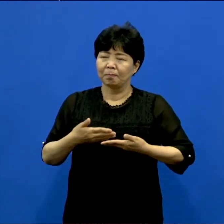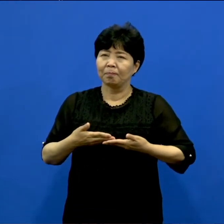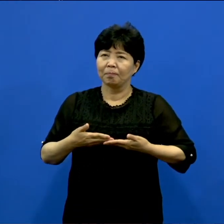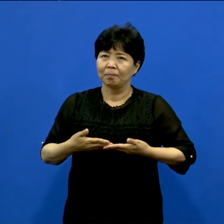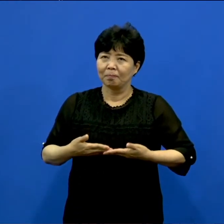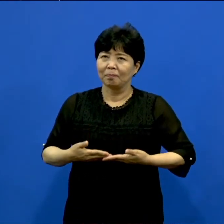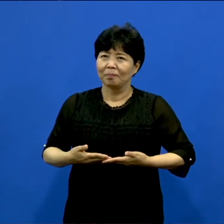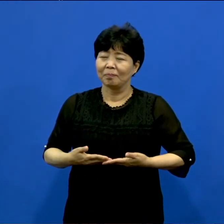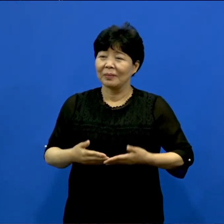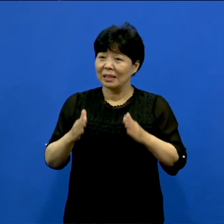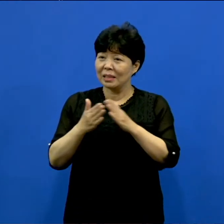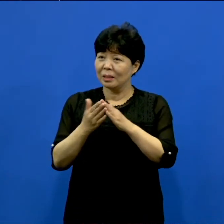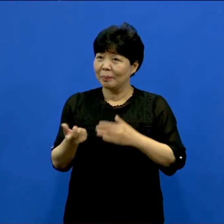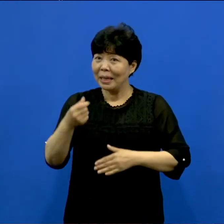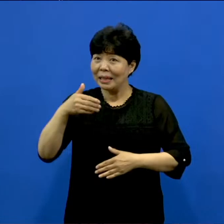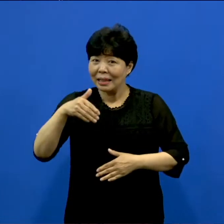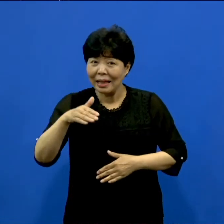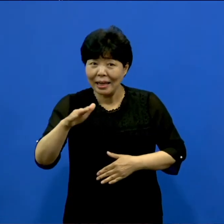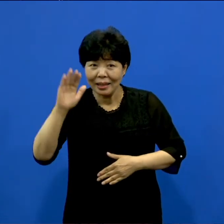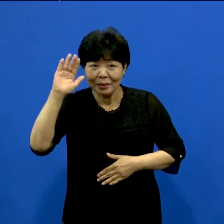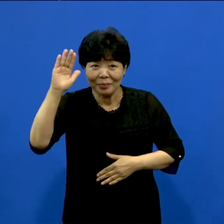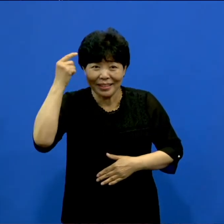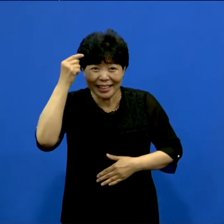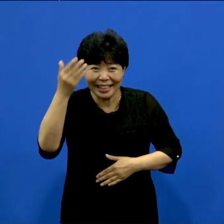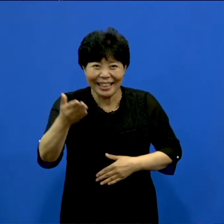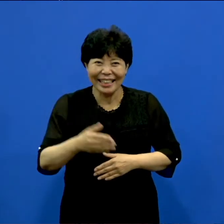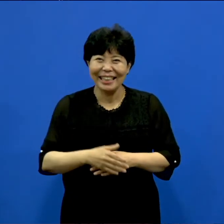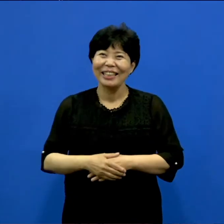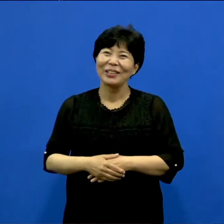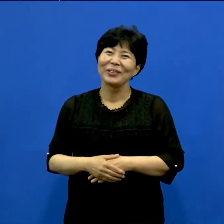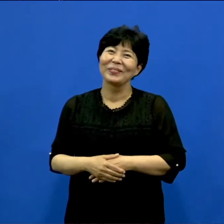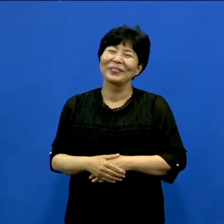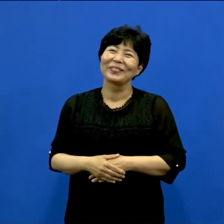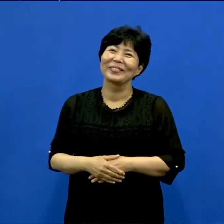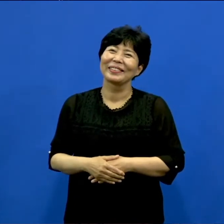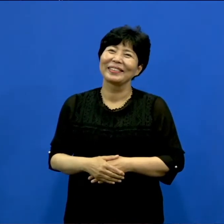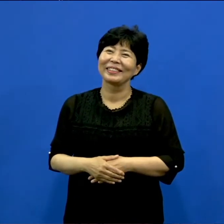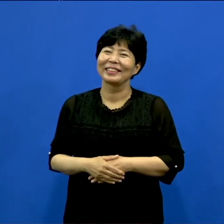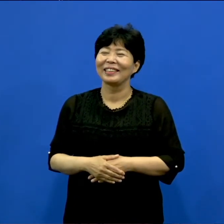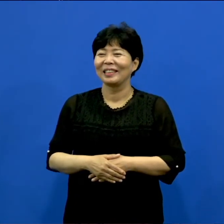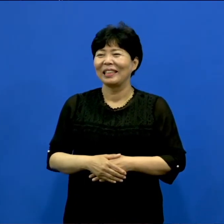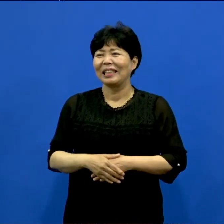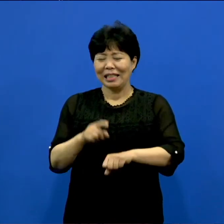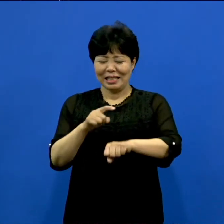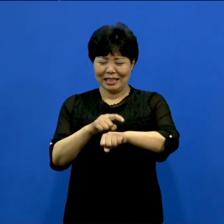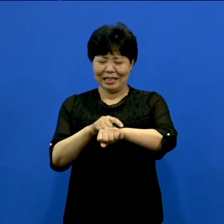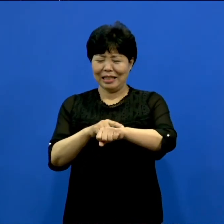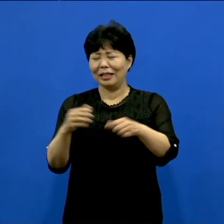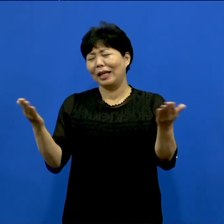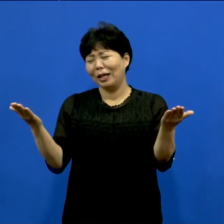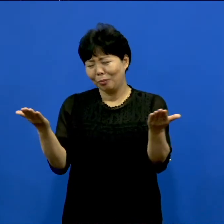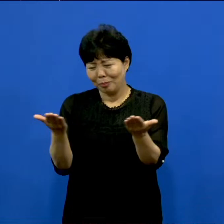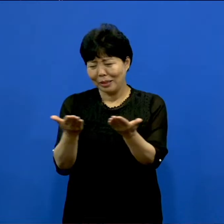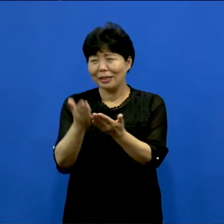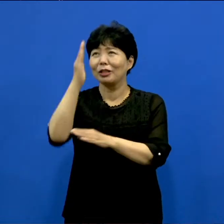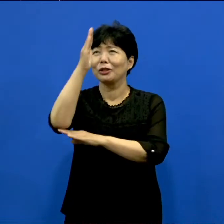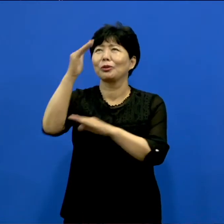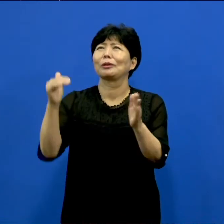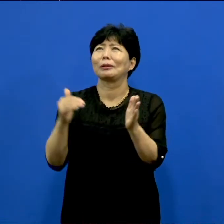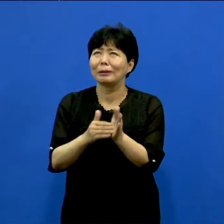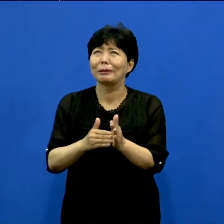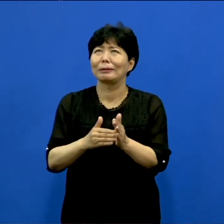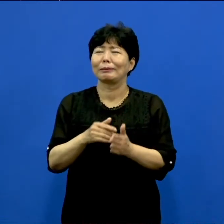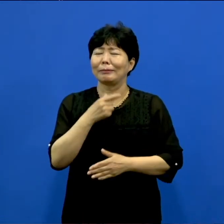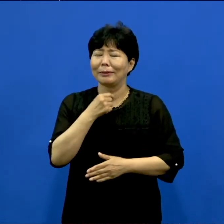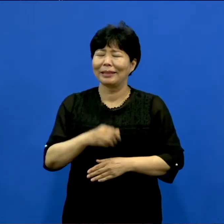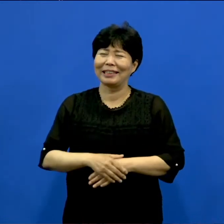집에 빨리 안 가셔도 되죠? 그래서 저는 여러분들을 생각하죠. 제때 또 집에 가셔야 된다 이렇게 생각하고, 자비와 긍휼이